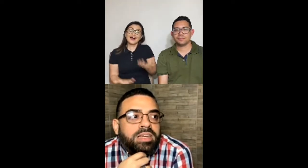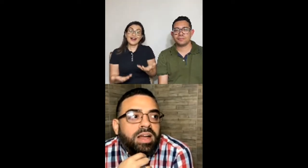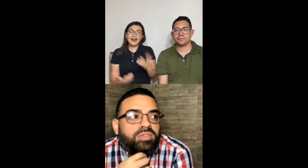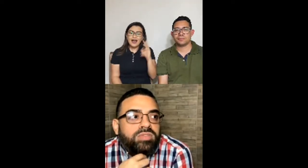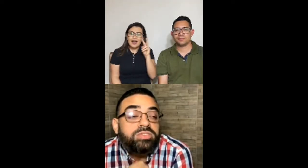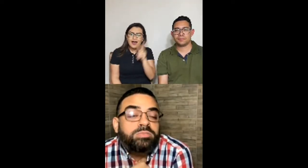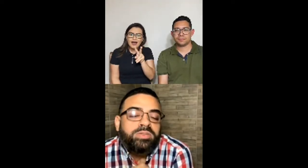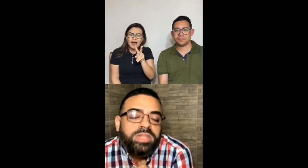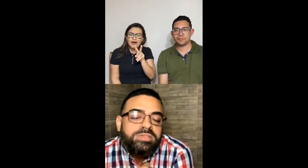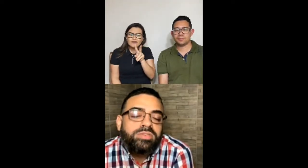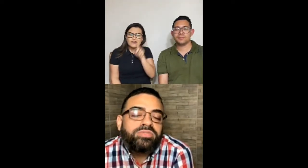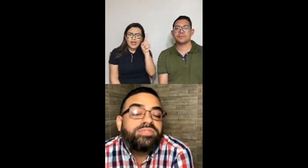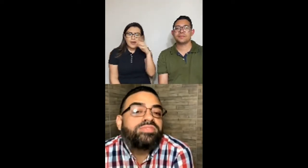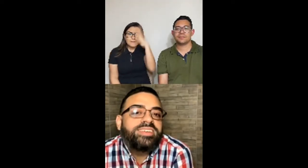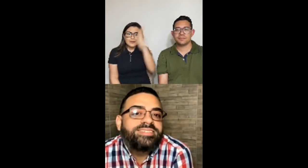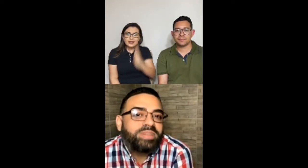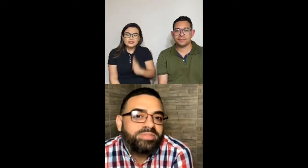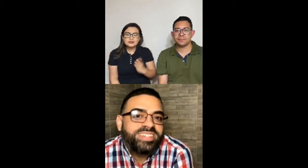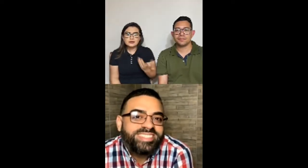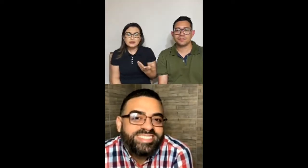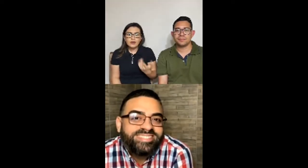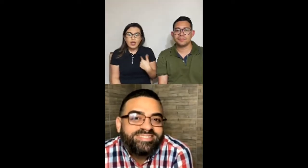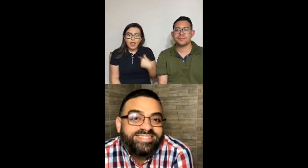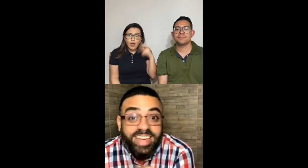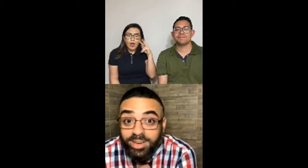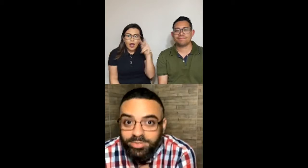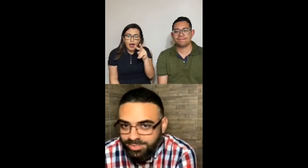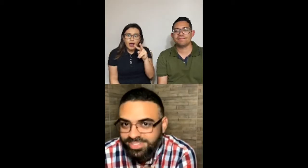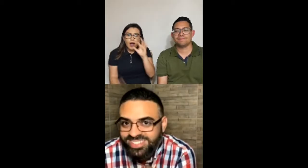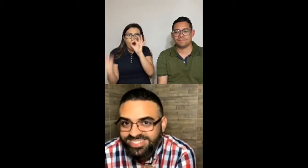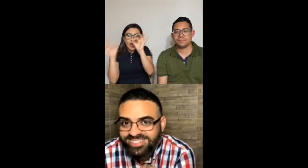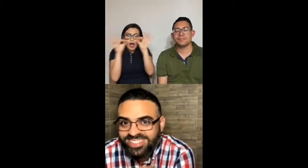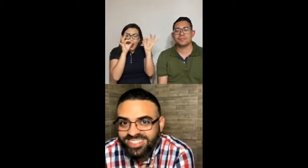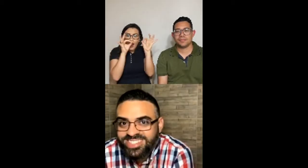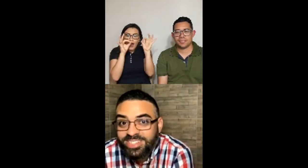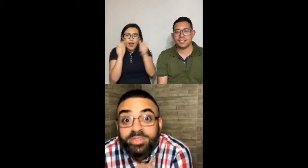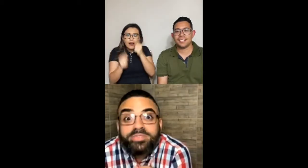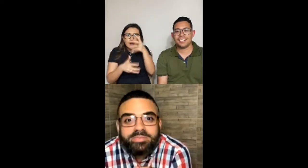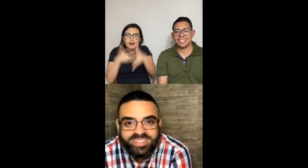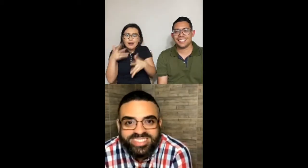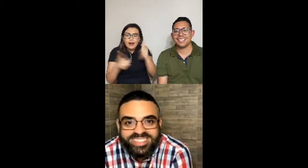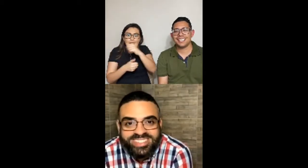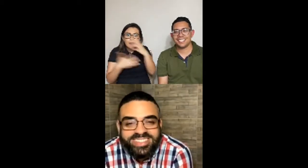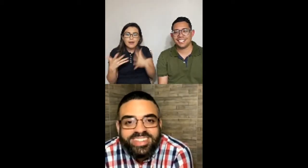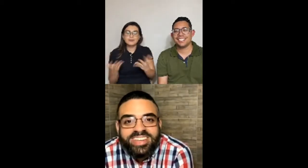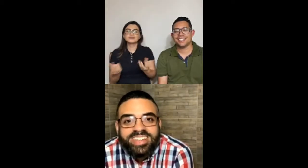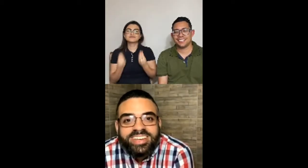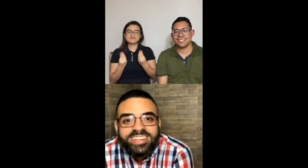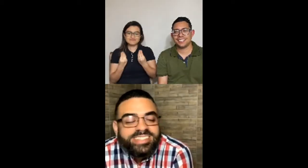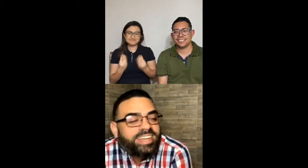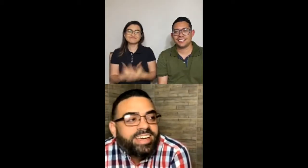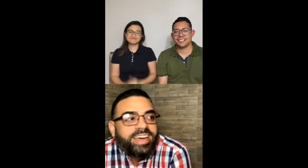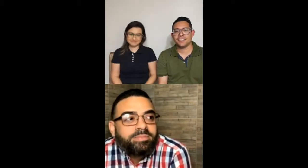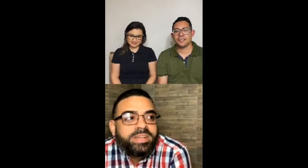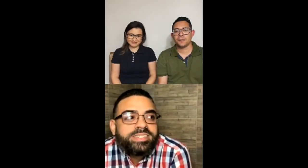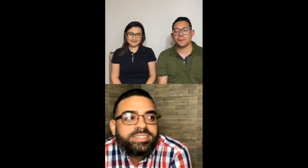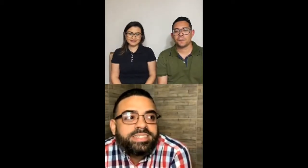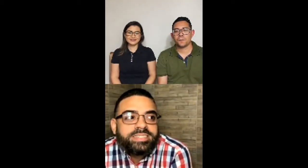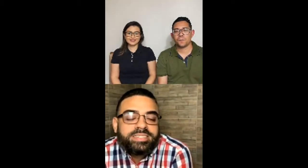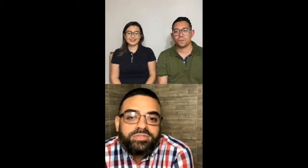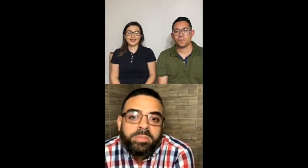família, lá na Tailândia, e aí eu assistindo aquilo ao vivo, digo, meu Deus, eu vivi para ver isso.